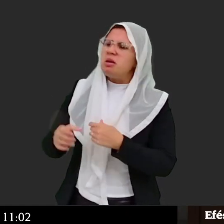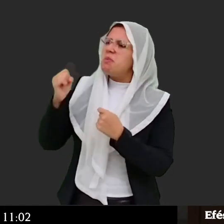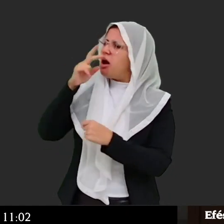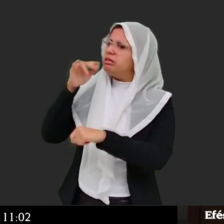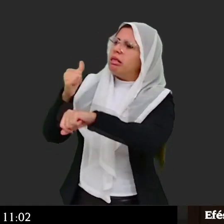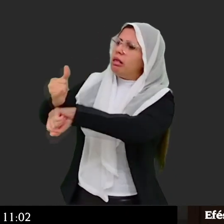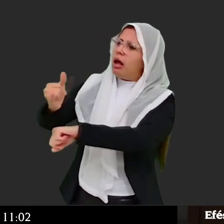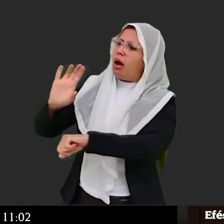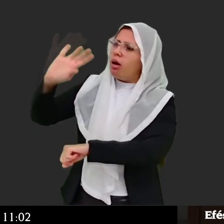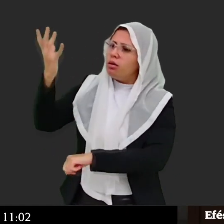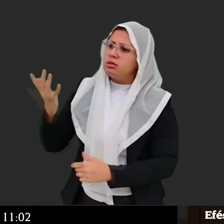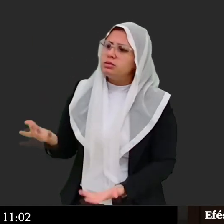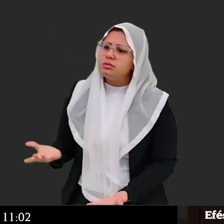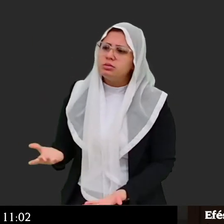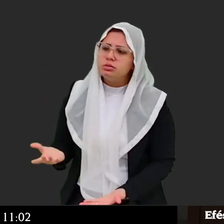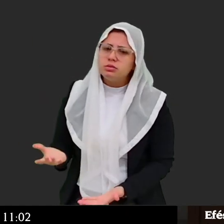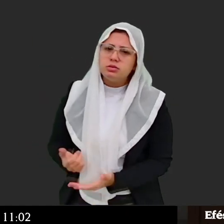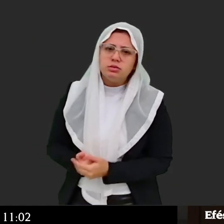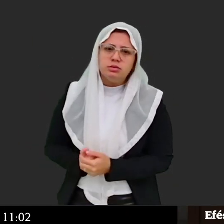dano?